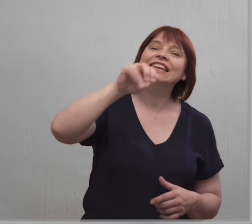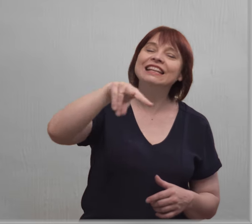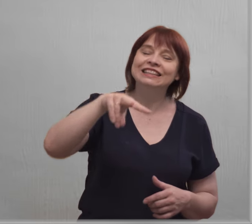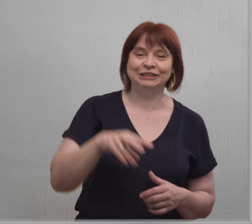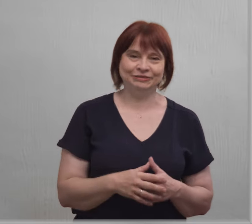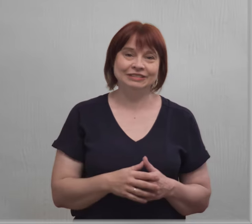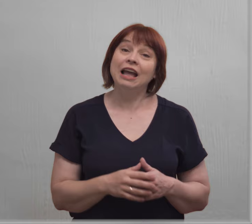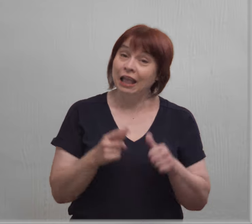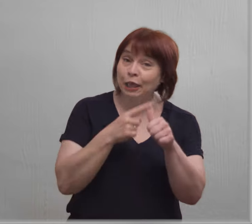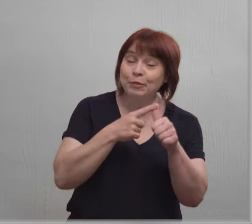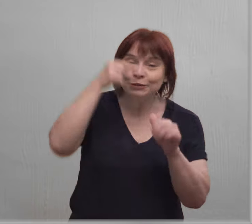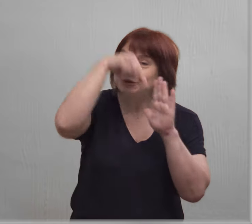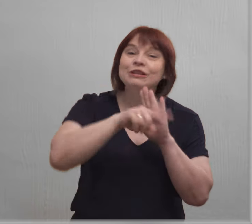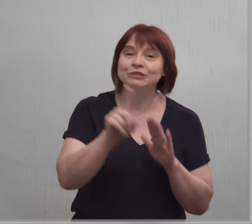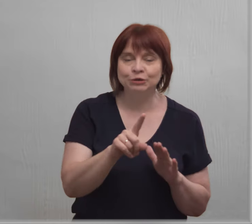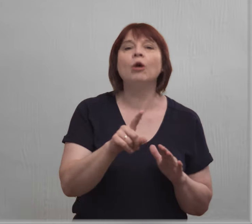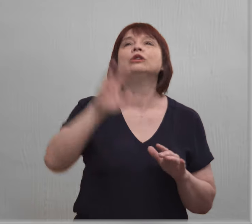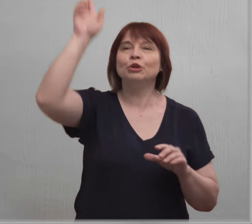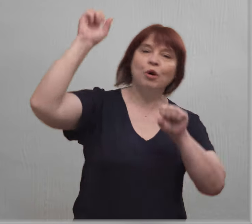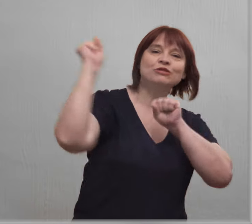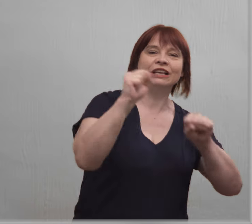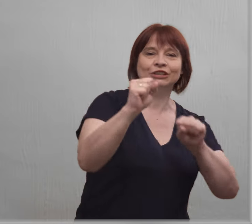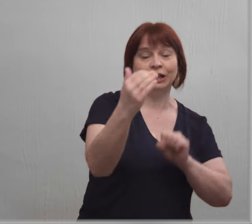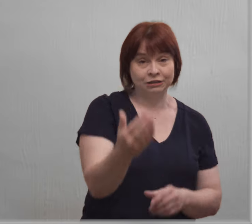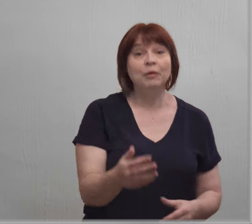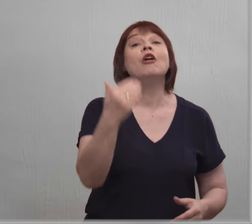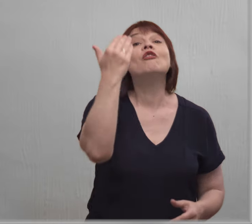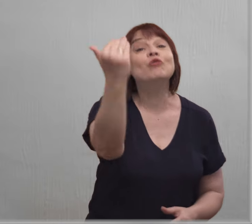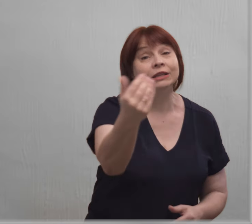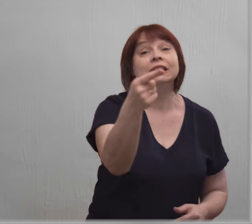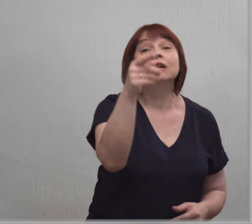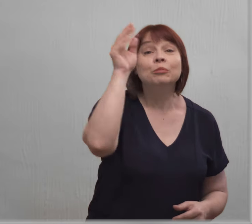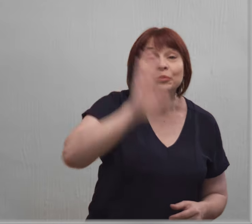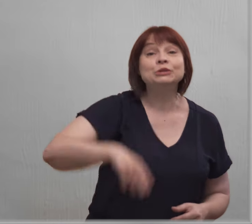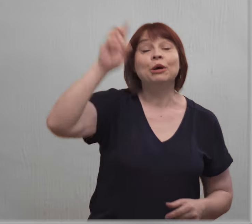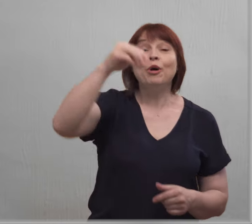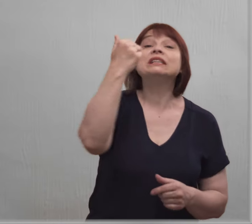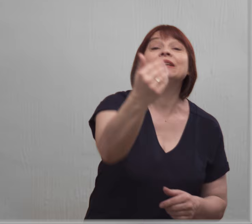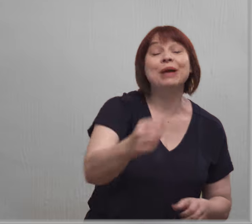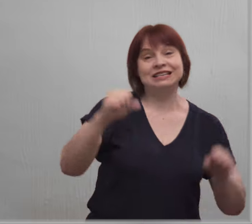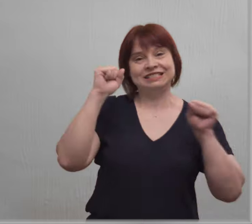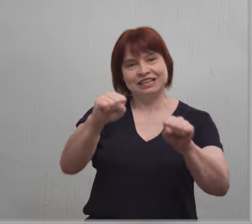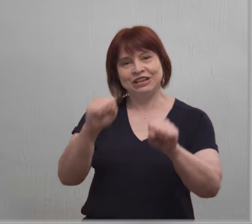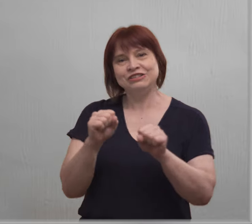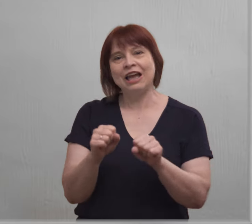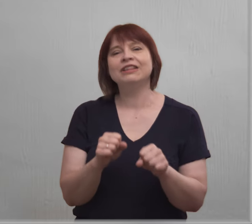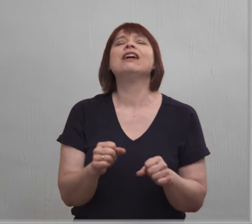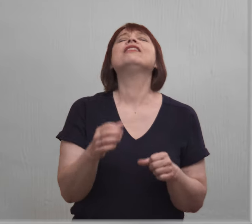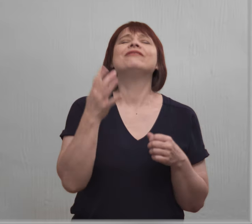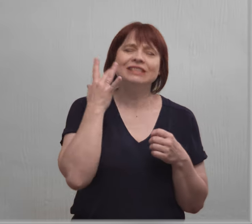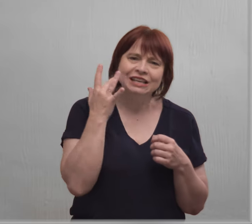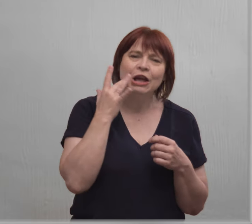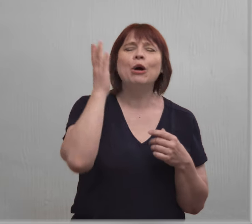будьте под кровом Всевышнего. Ходите перед Господом, исполняйте Святым Духом, и пускай Господь будет с вами на вашей